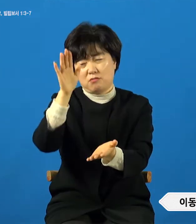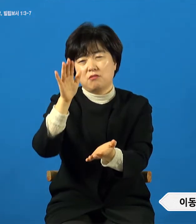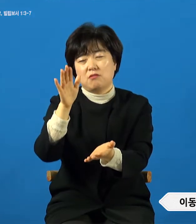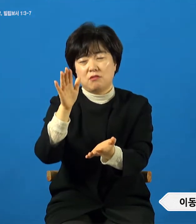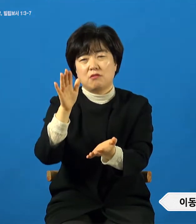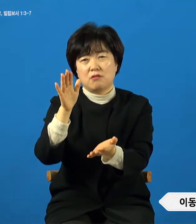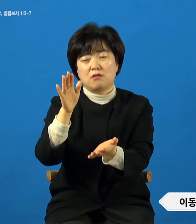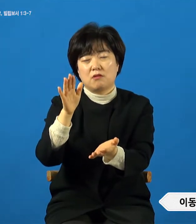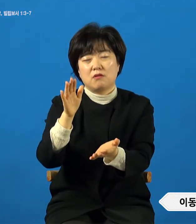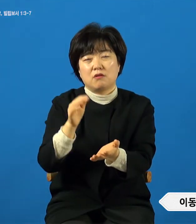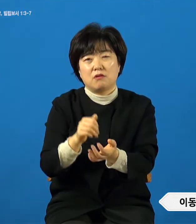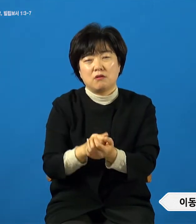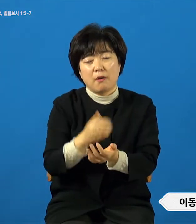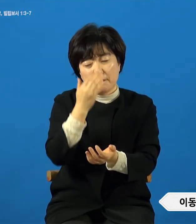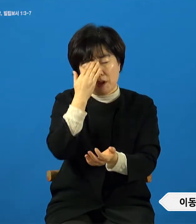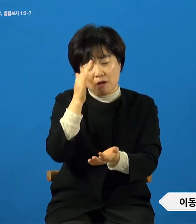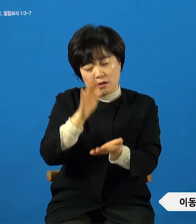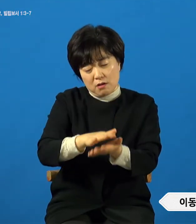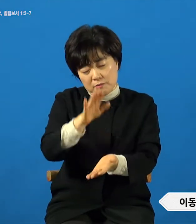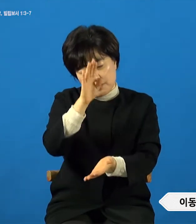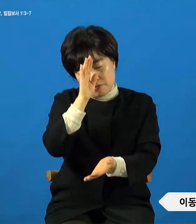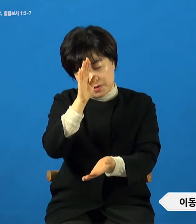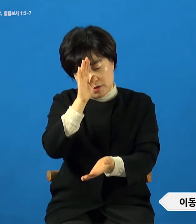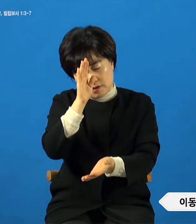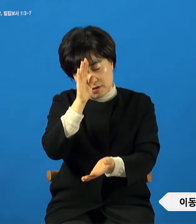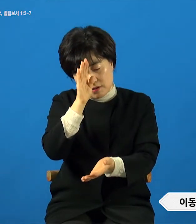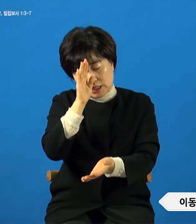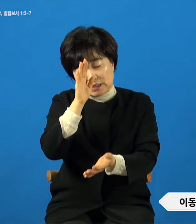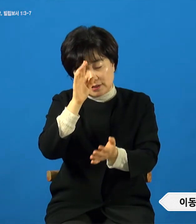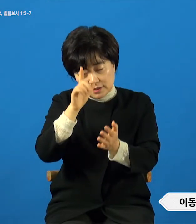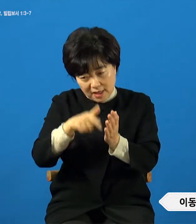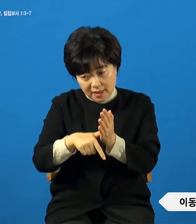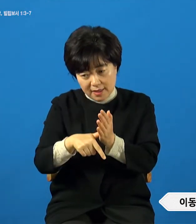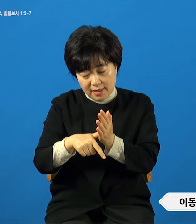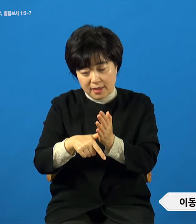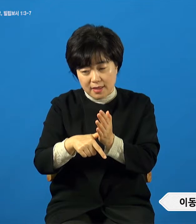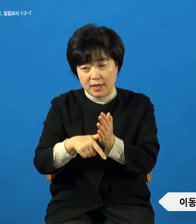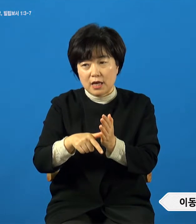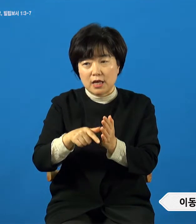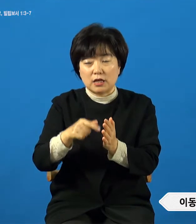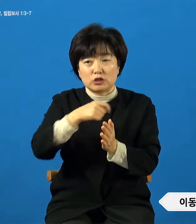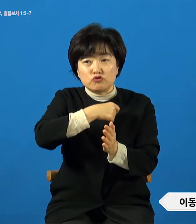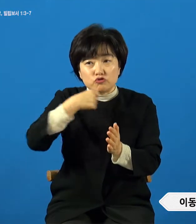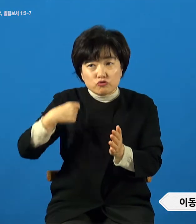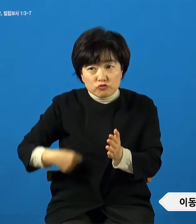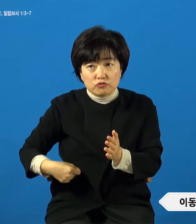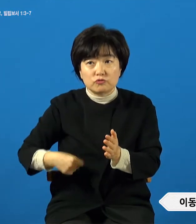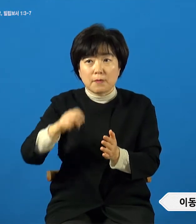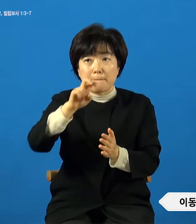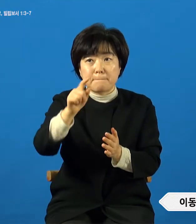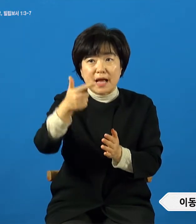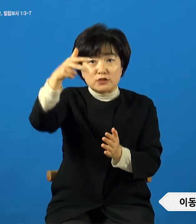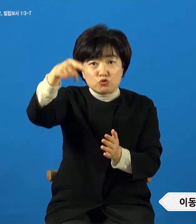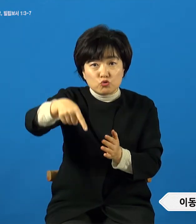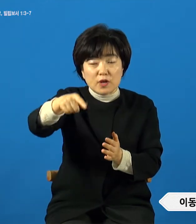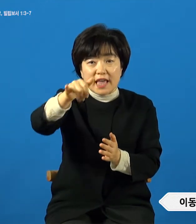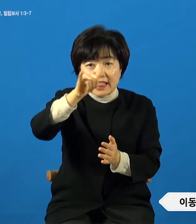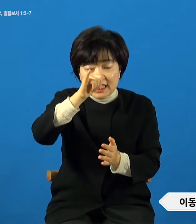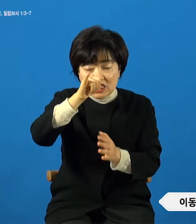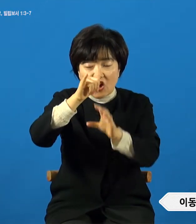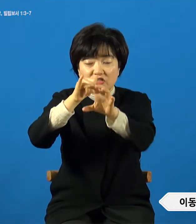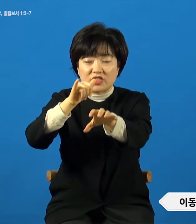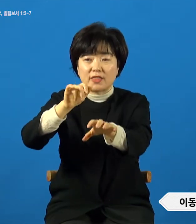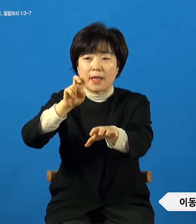병석에 눕게 되었는데 그때 거기 중국 땅 만주에 와 있던 선교사의 도움을 받습니다.